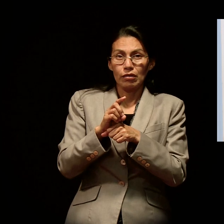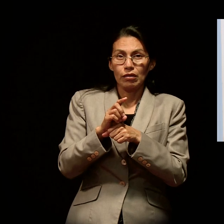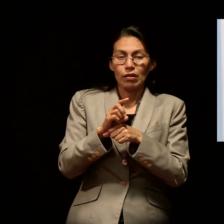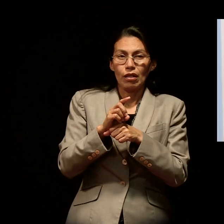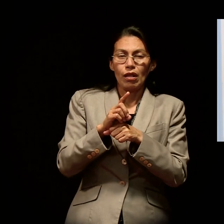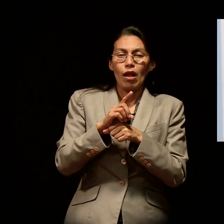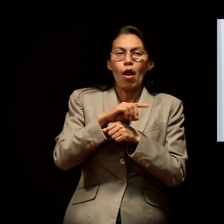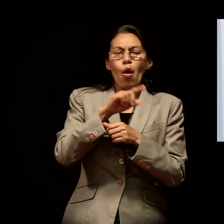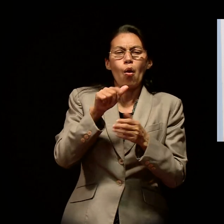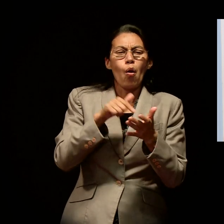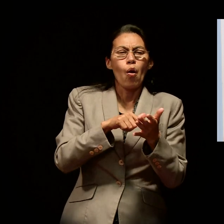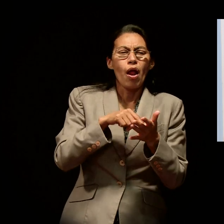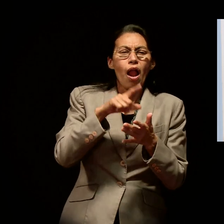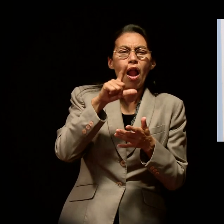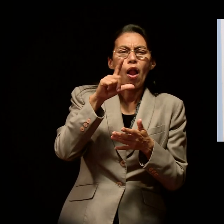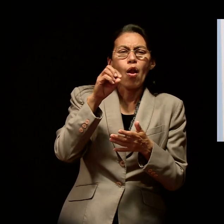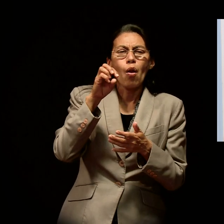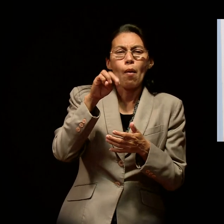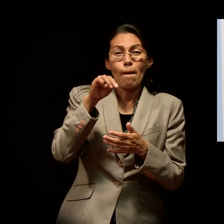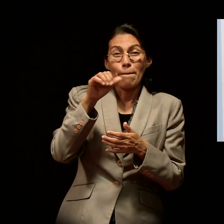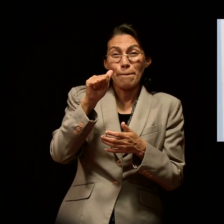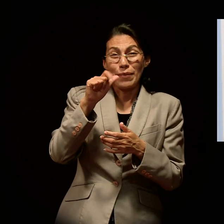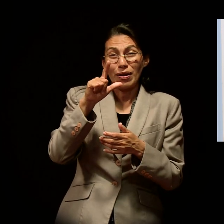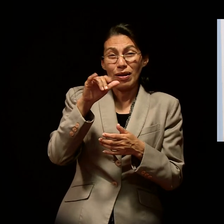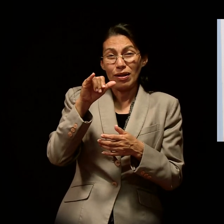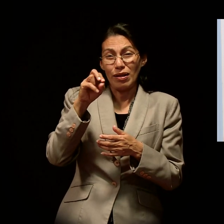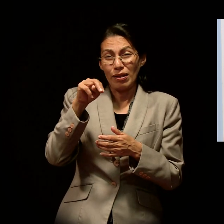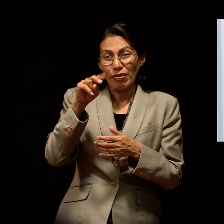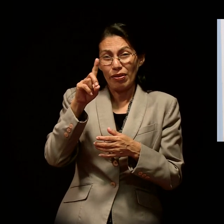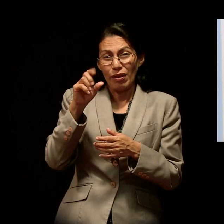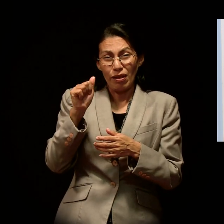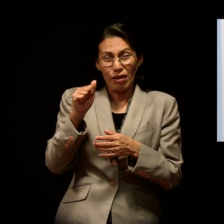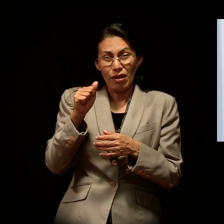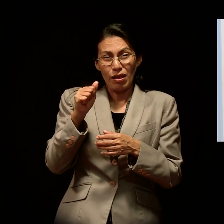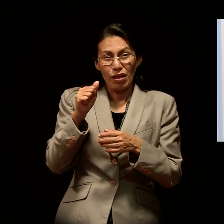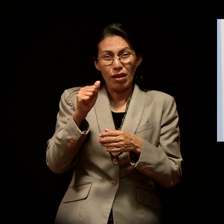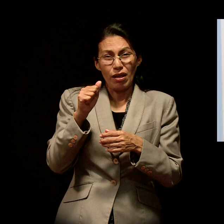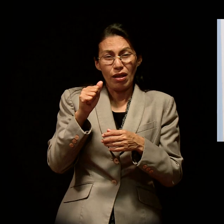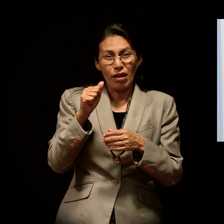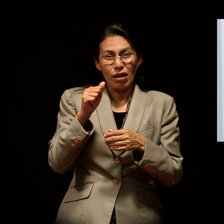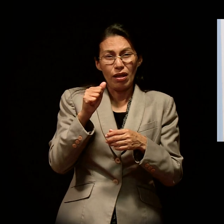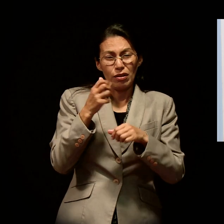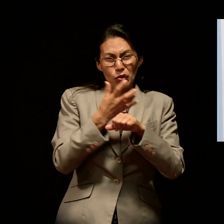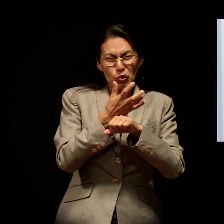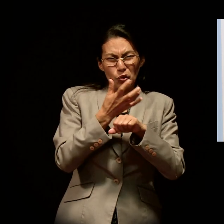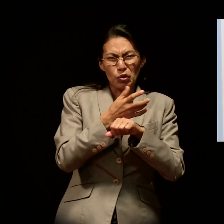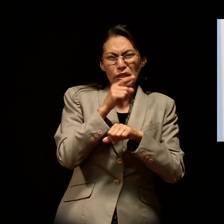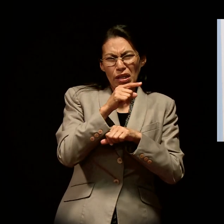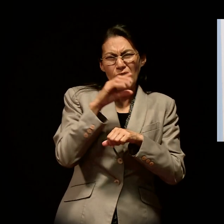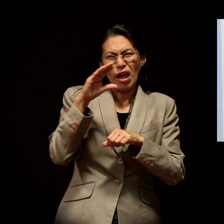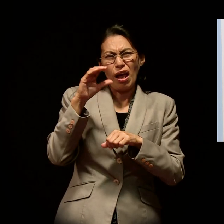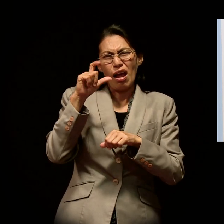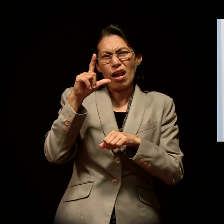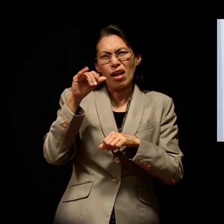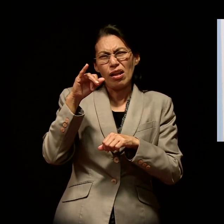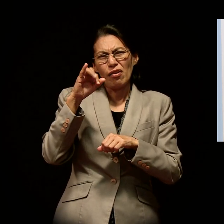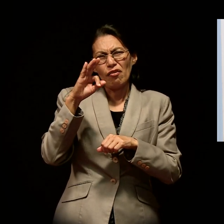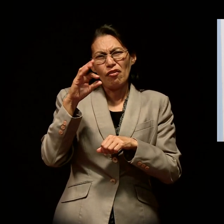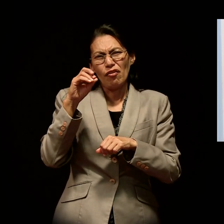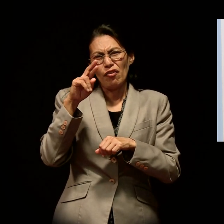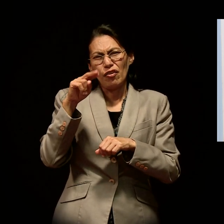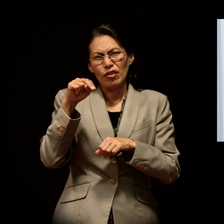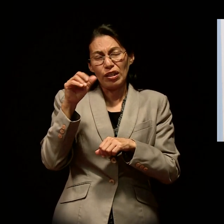pastor me estaban llamando de Loma Linda para que fuera ya para que lo hicieran las tortillas